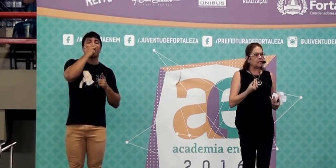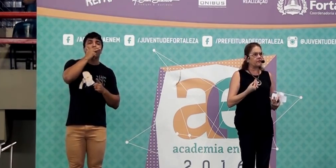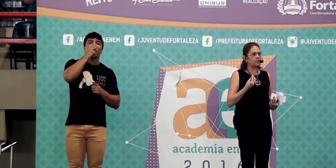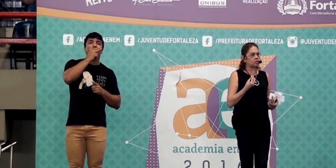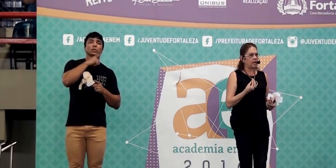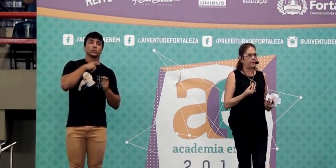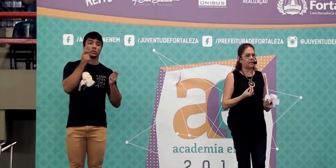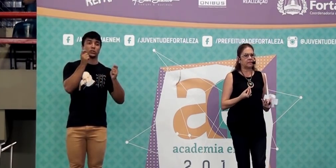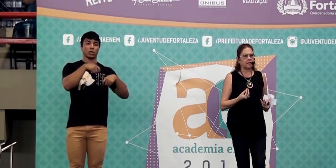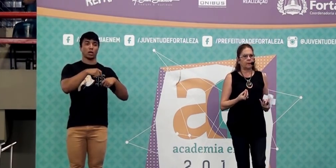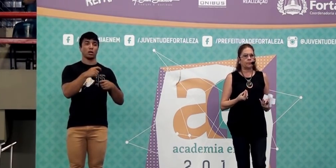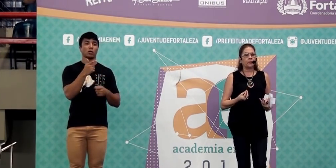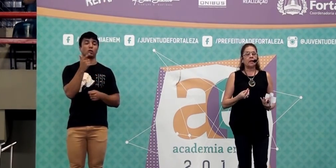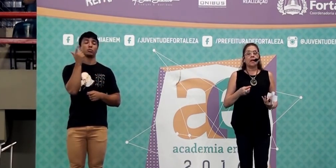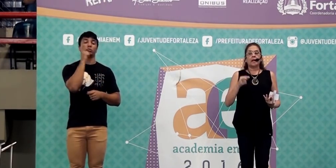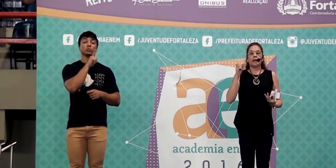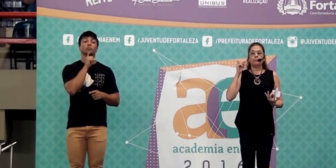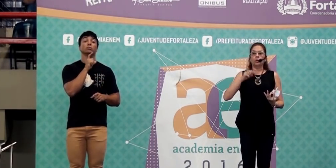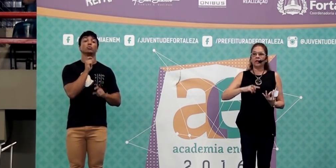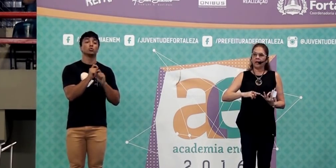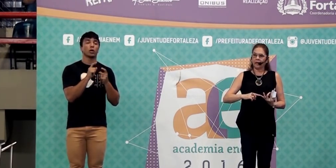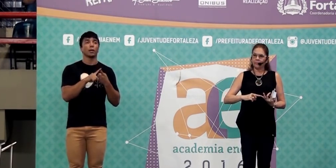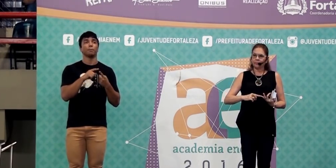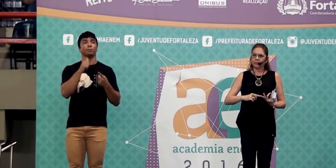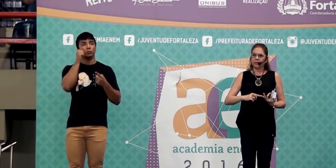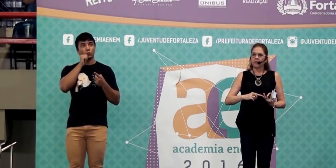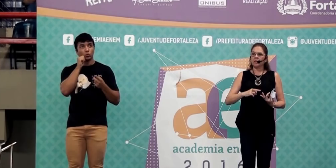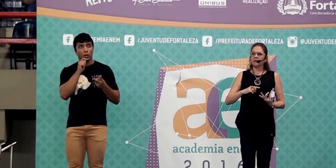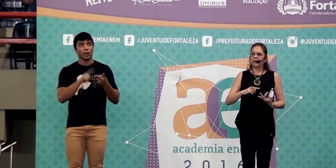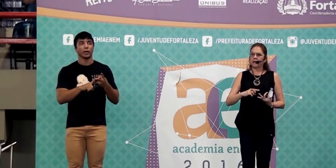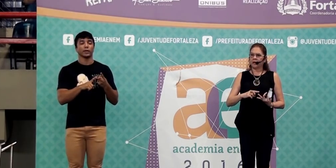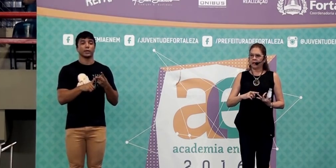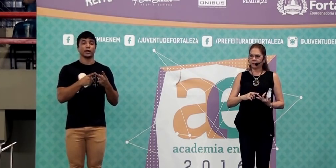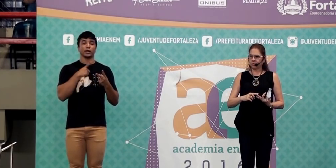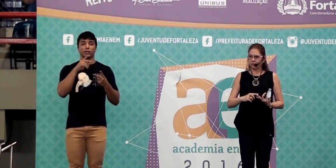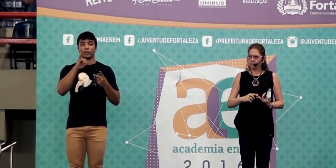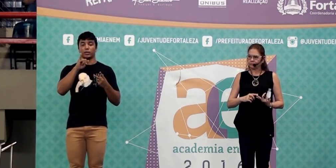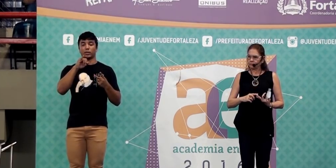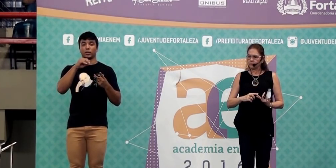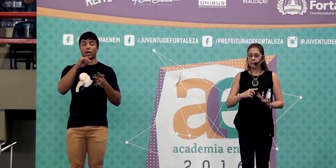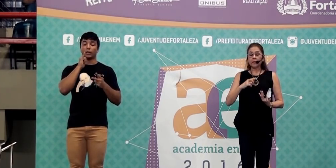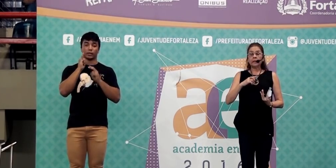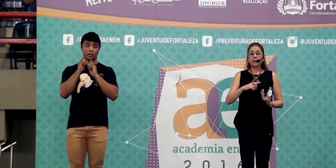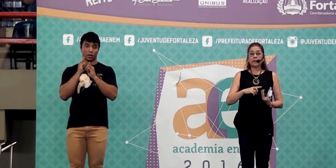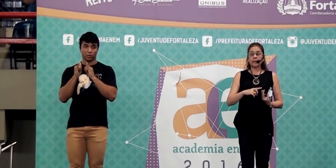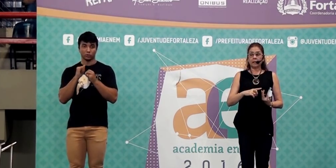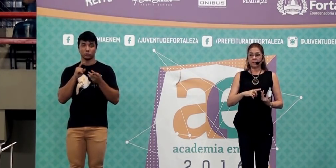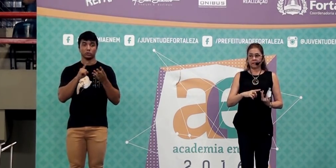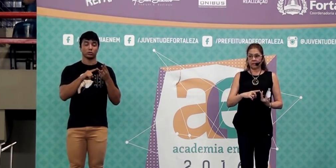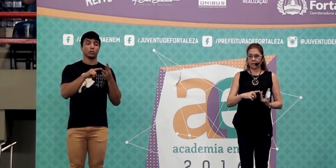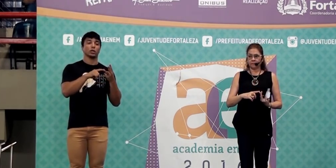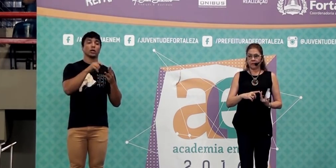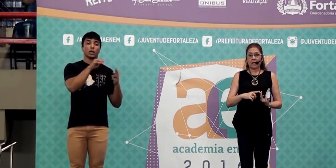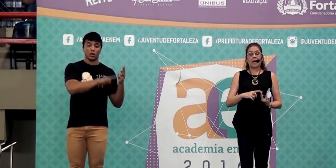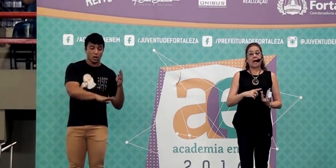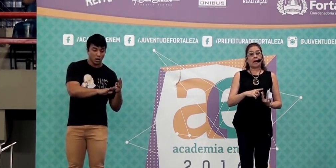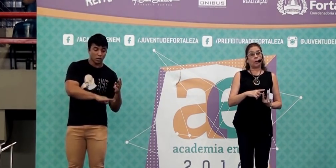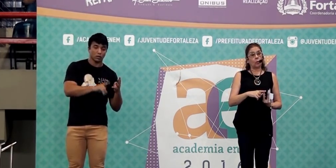e possíveis de repetição? É mulher, internet,